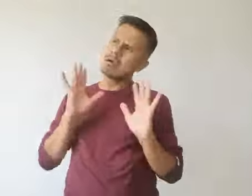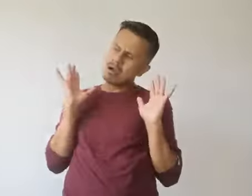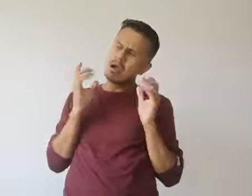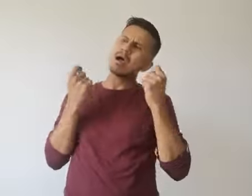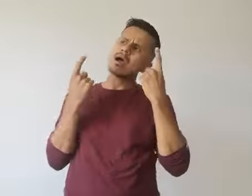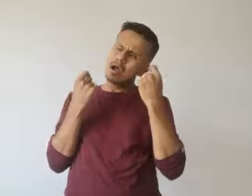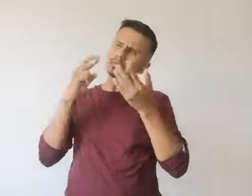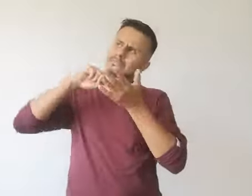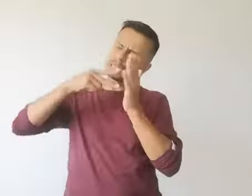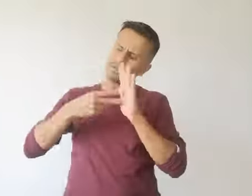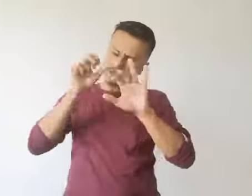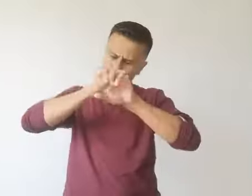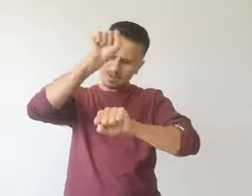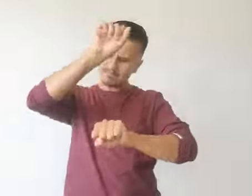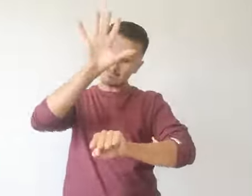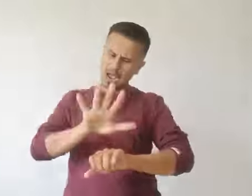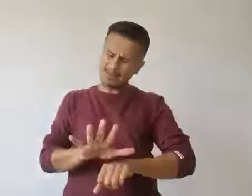Pero incluso eso no es lo más interesante.